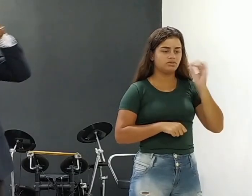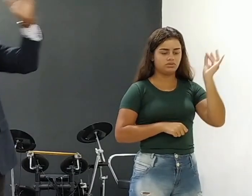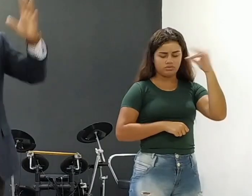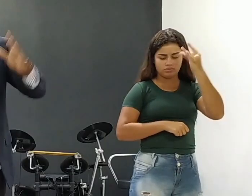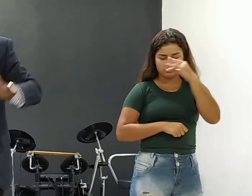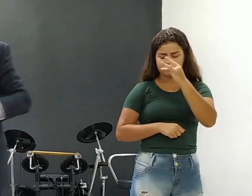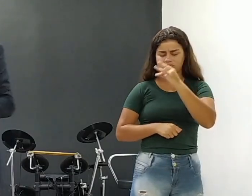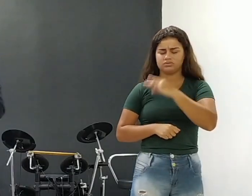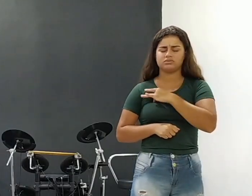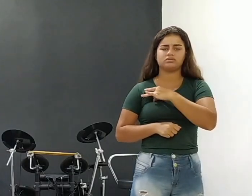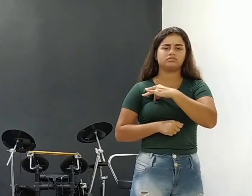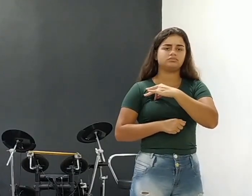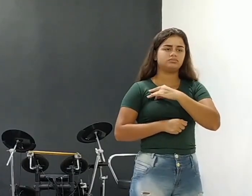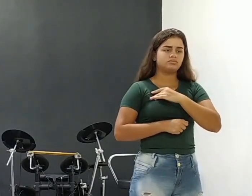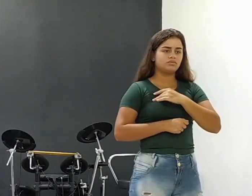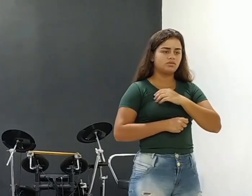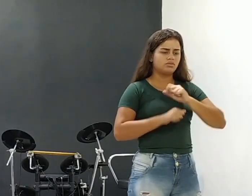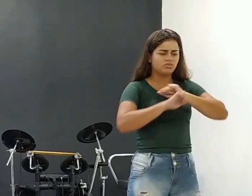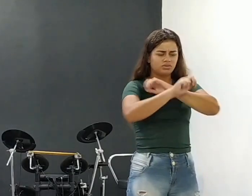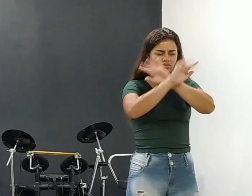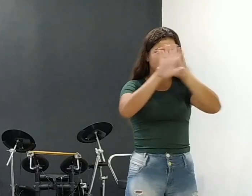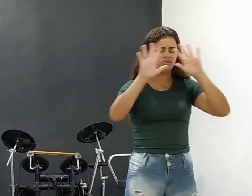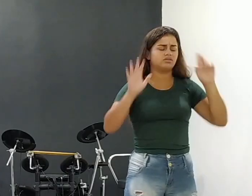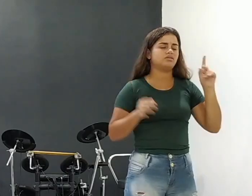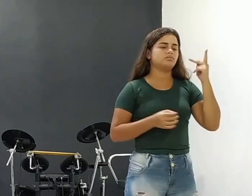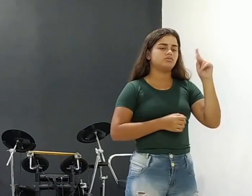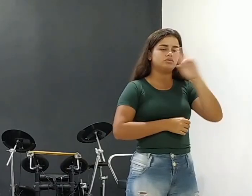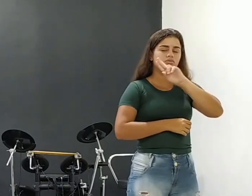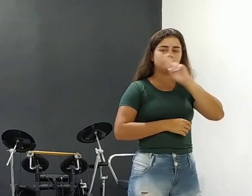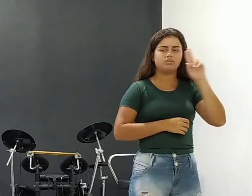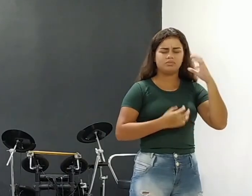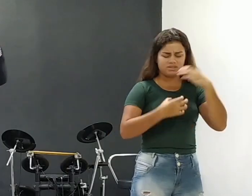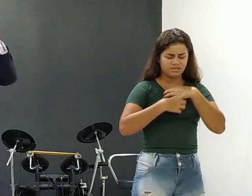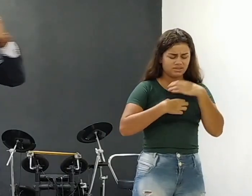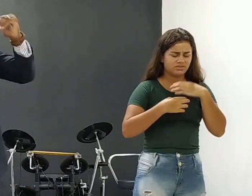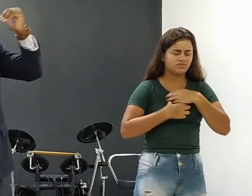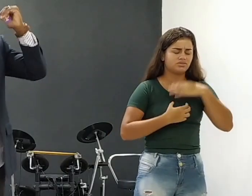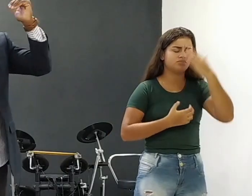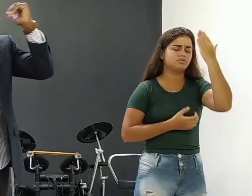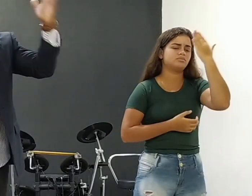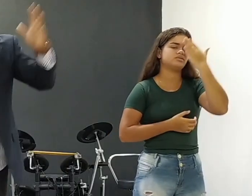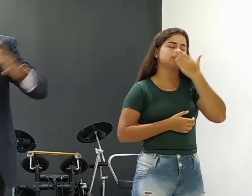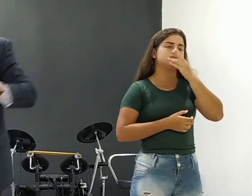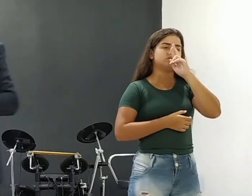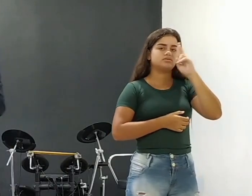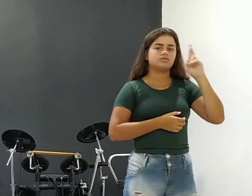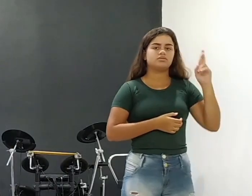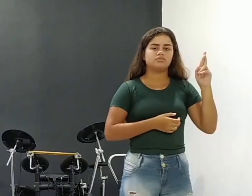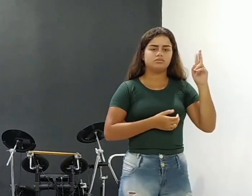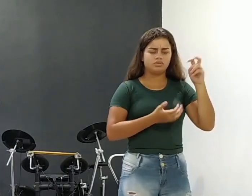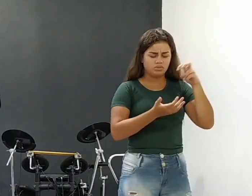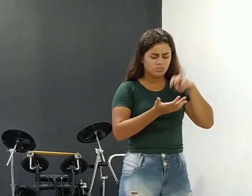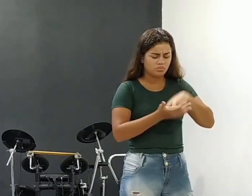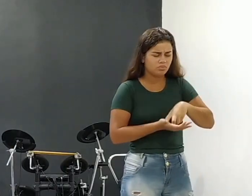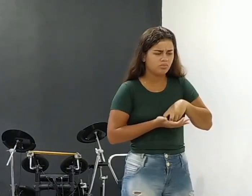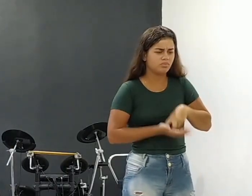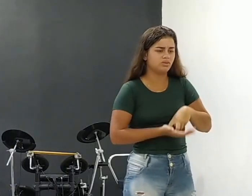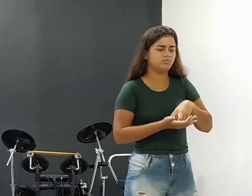mais glorificamos o seu nome, mais sentimos a sua presença. Quanto mais dobramos o nosso joelho a Ele,